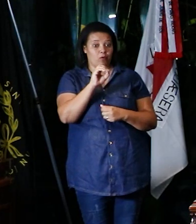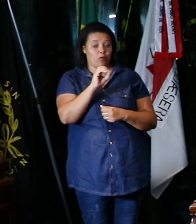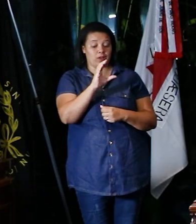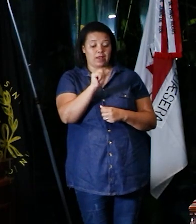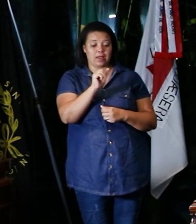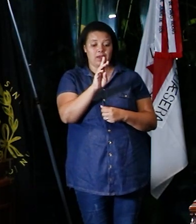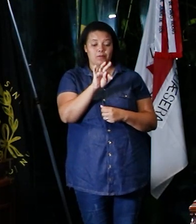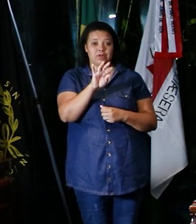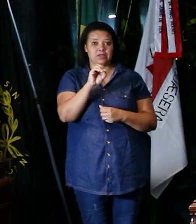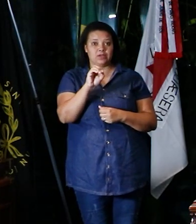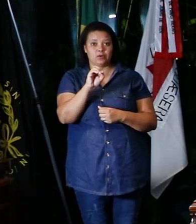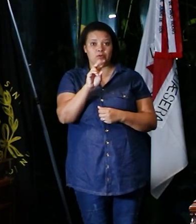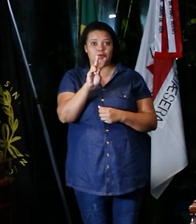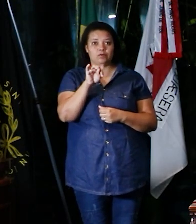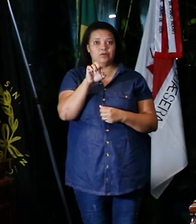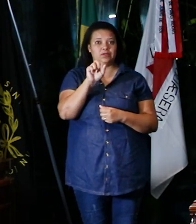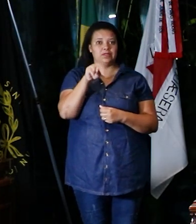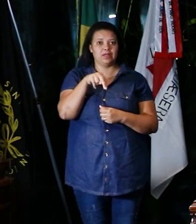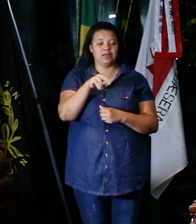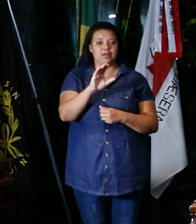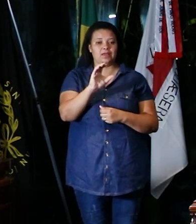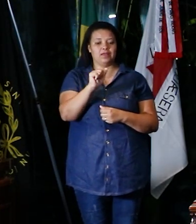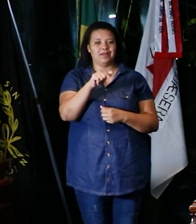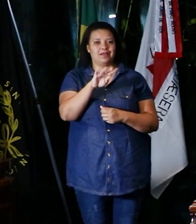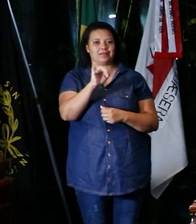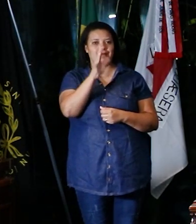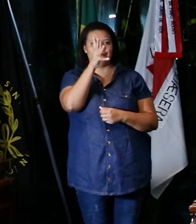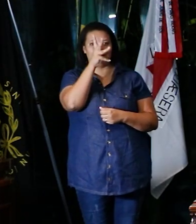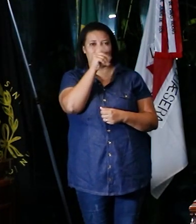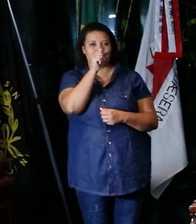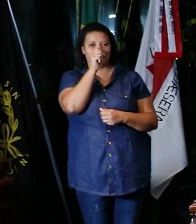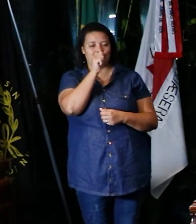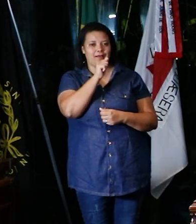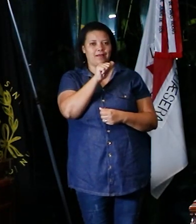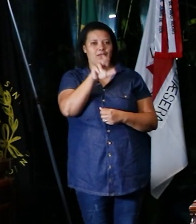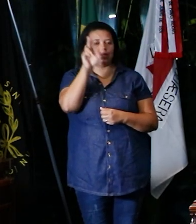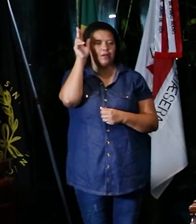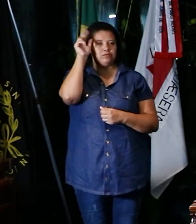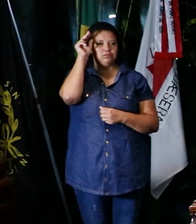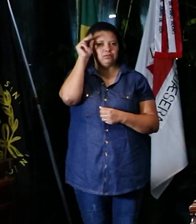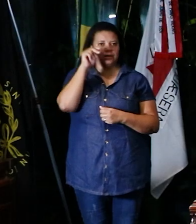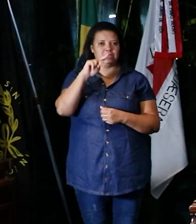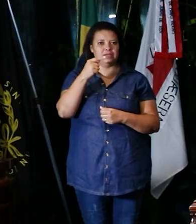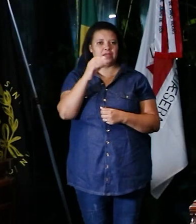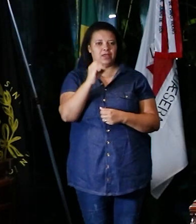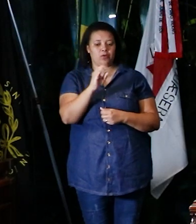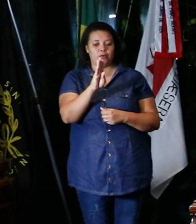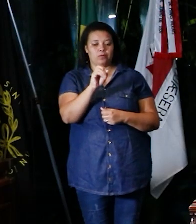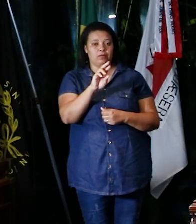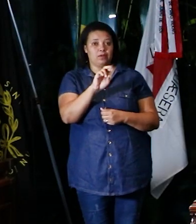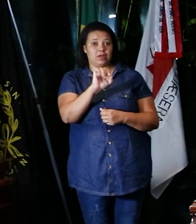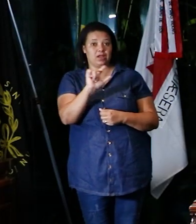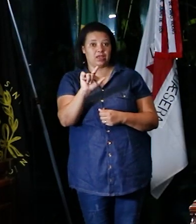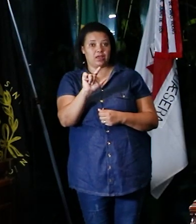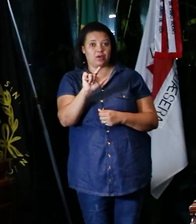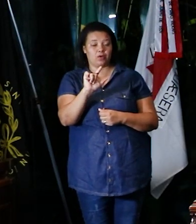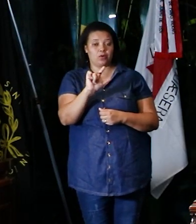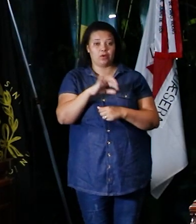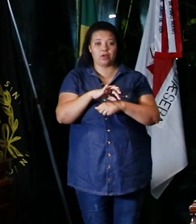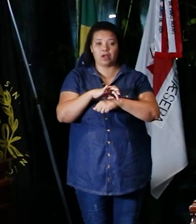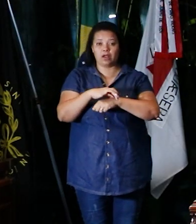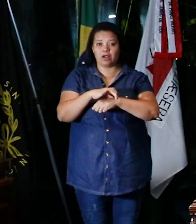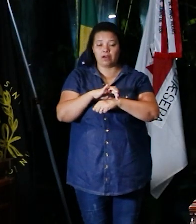cabrito, vintém, cantagalo, curral das éguas, nheco, borel, esqueleto,